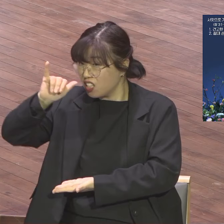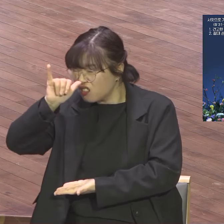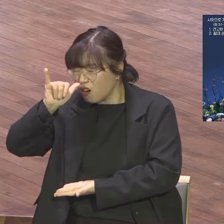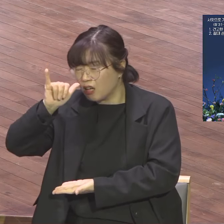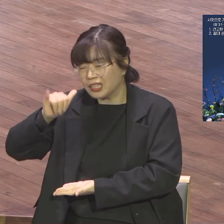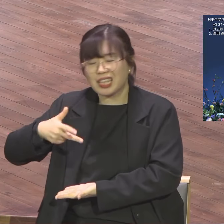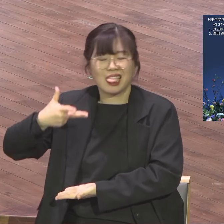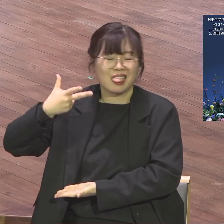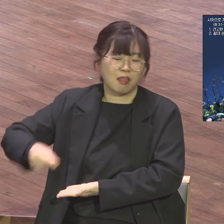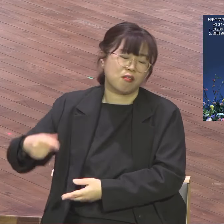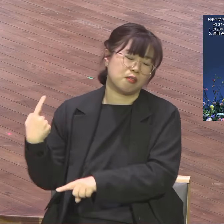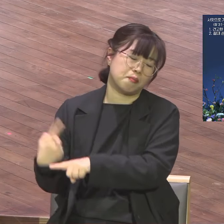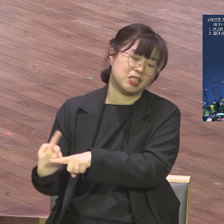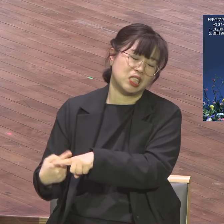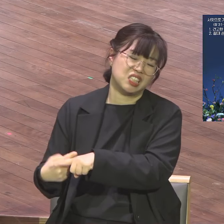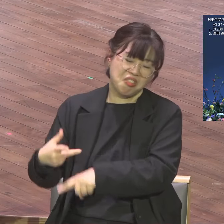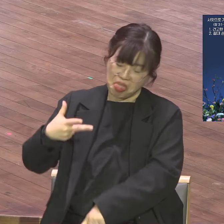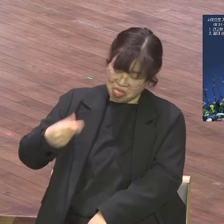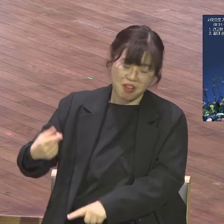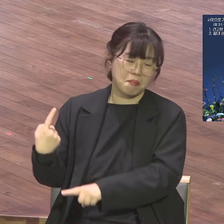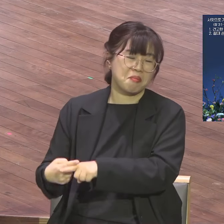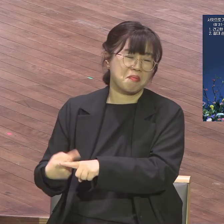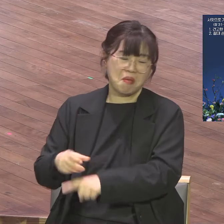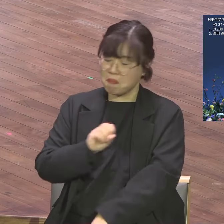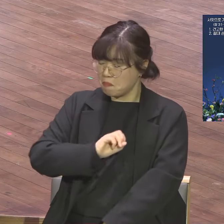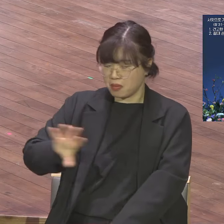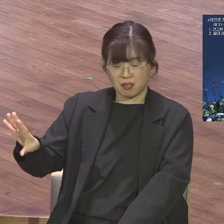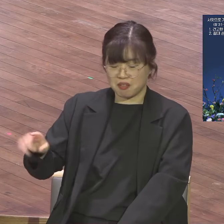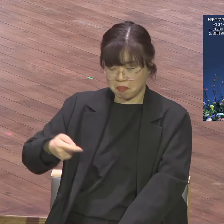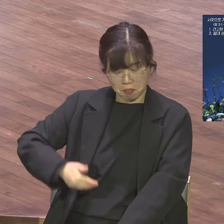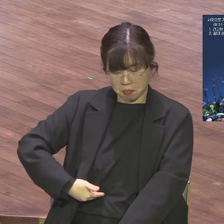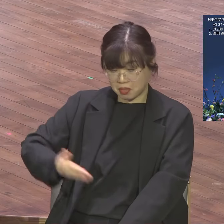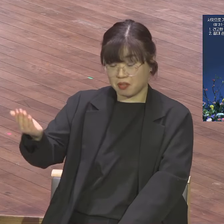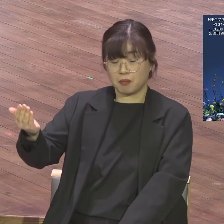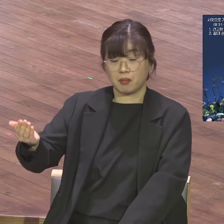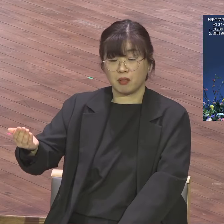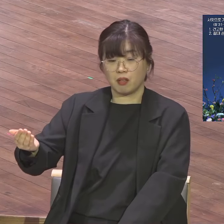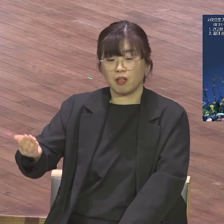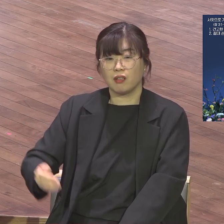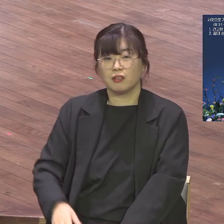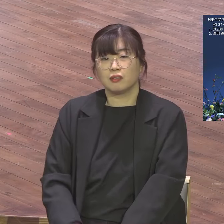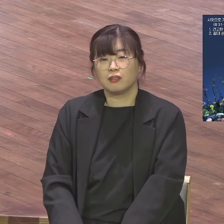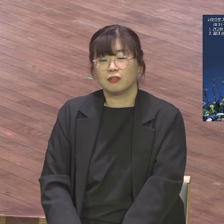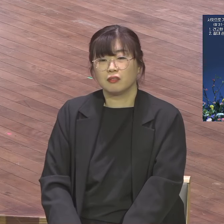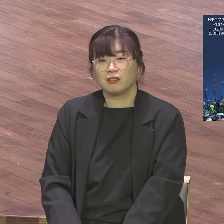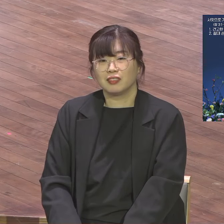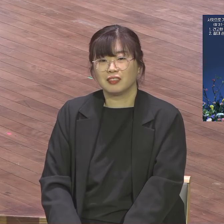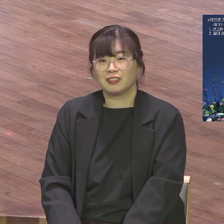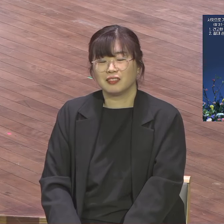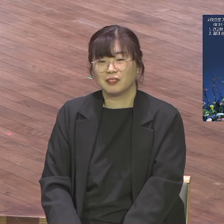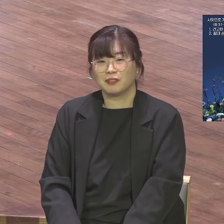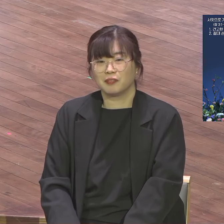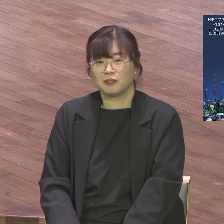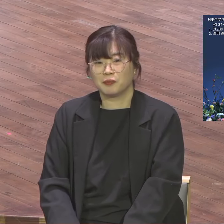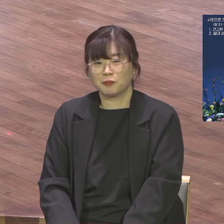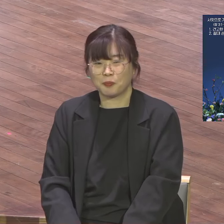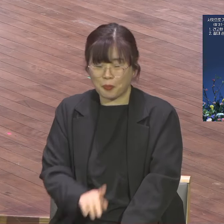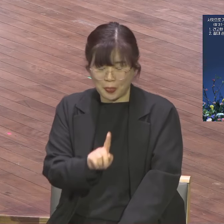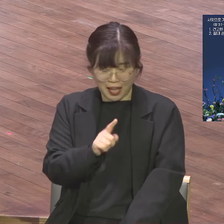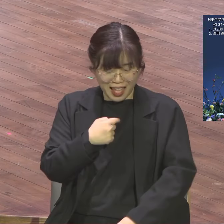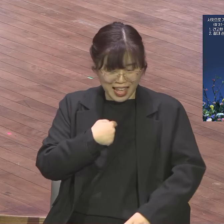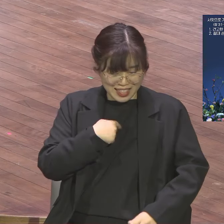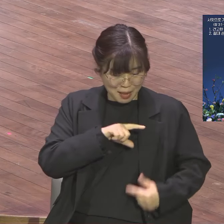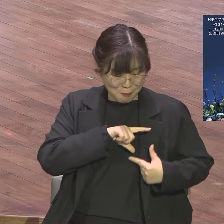배설물 가지고, 바울이 버린 배설물 가지고, 좀 주어지면 좋다고 행복하다고